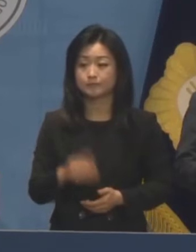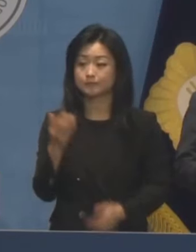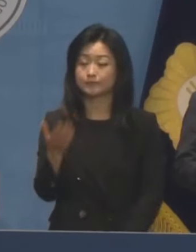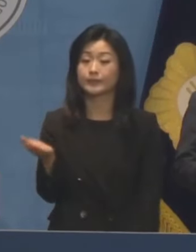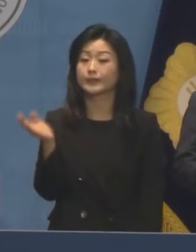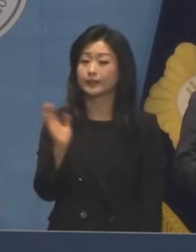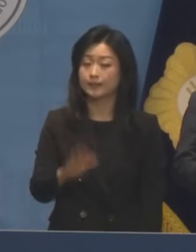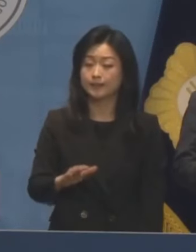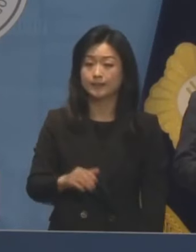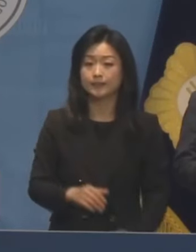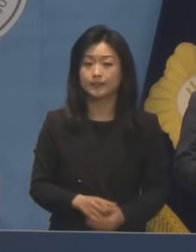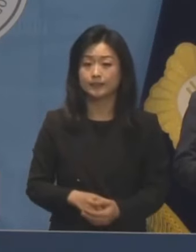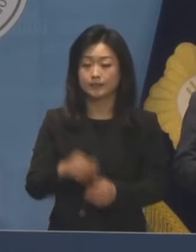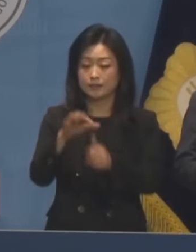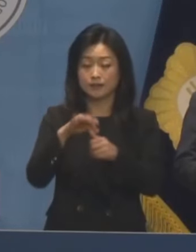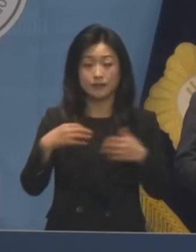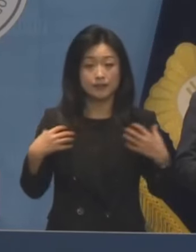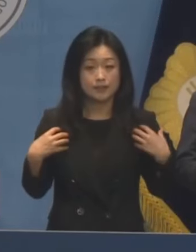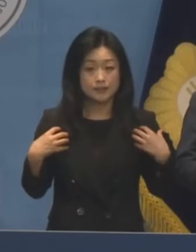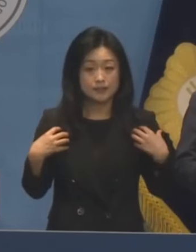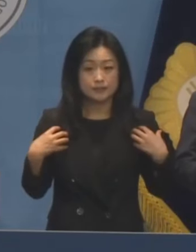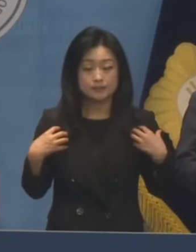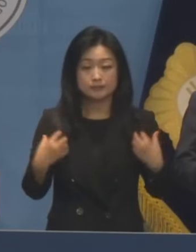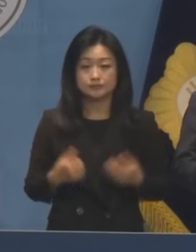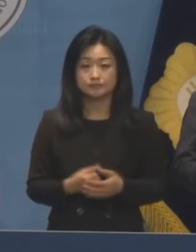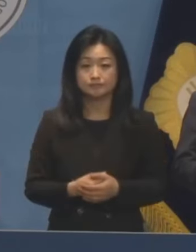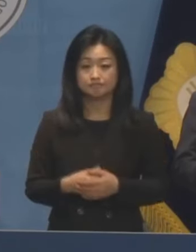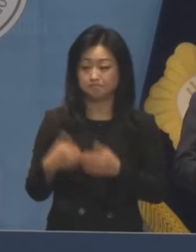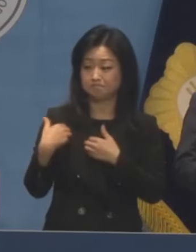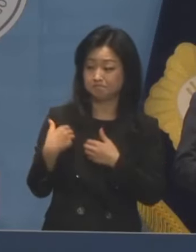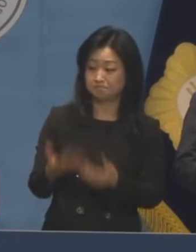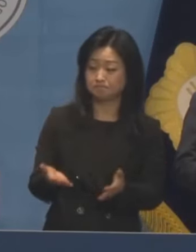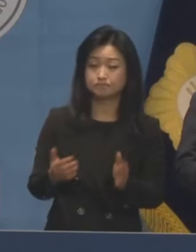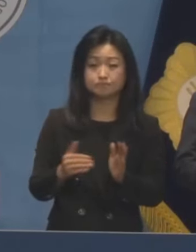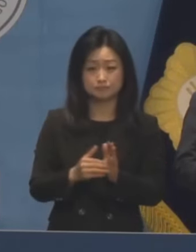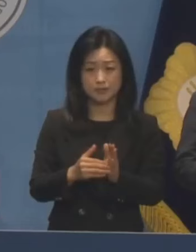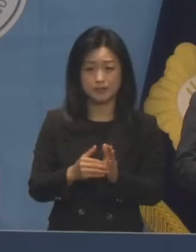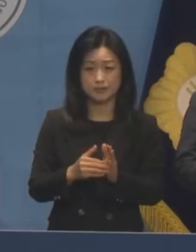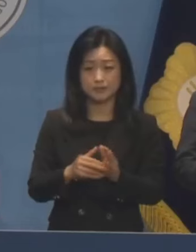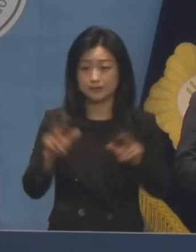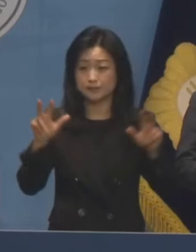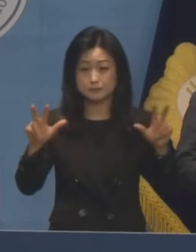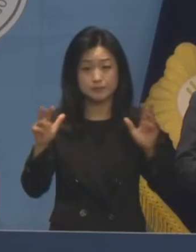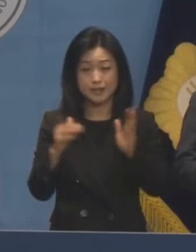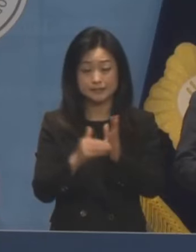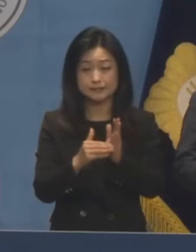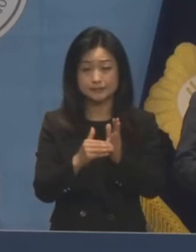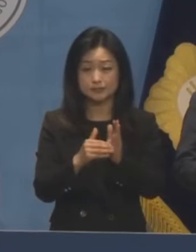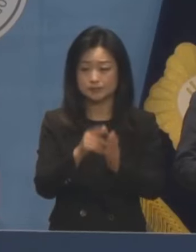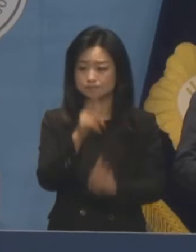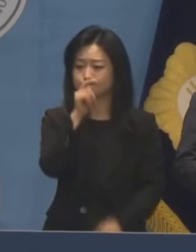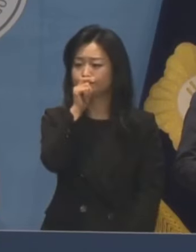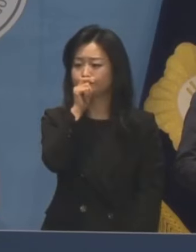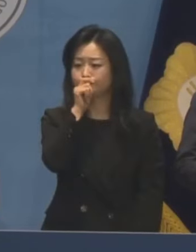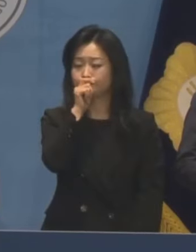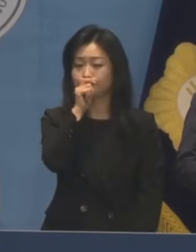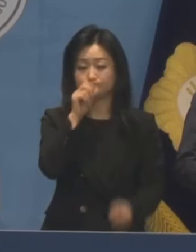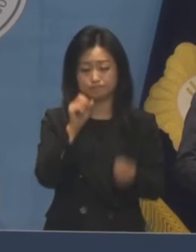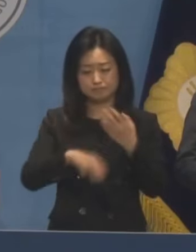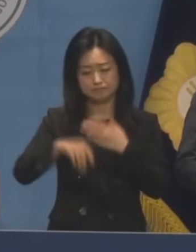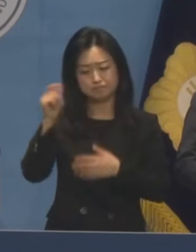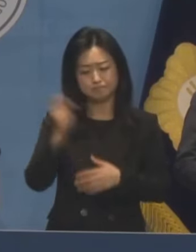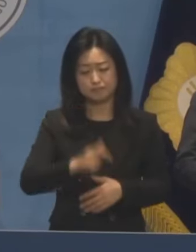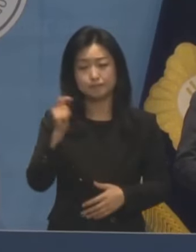그런데 고용노동부는 방관하고 있습니다 현재까지 묵묵부답 지진